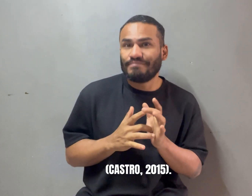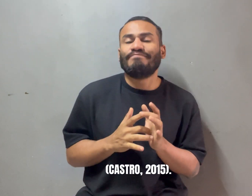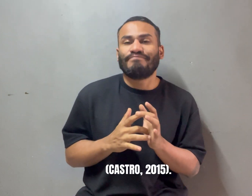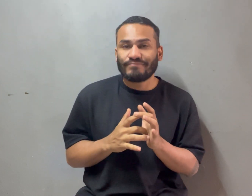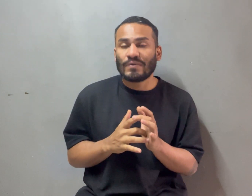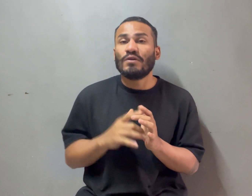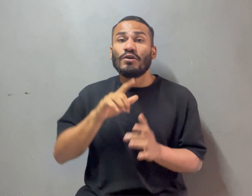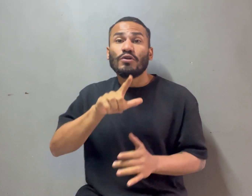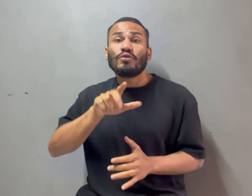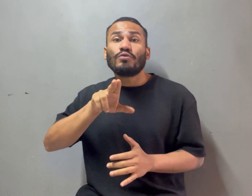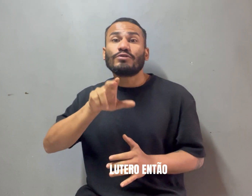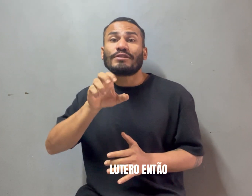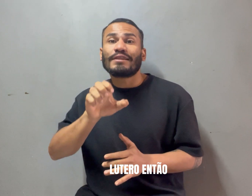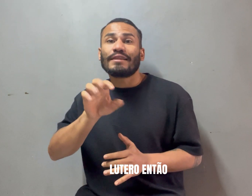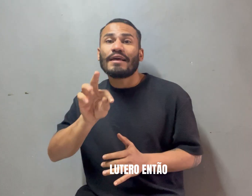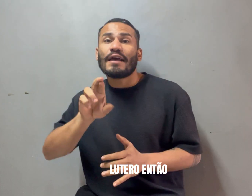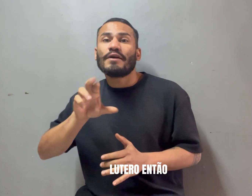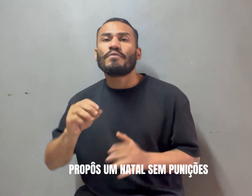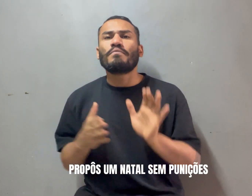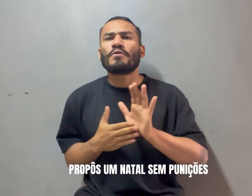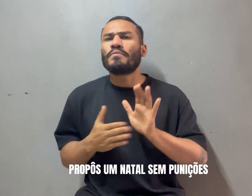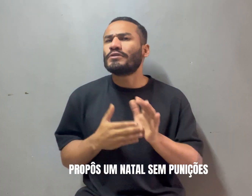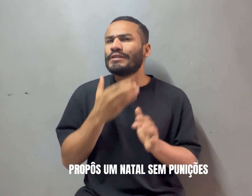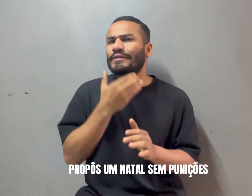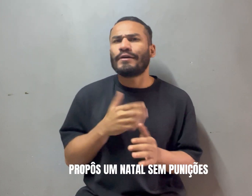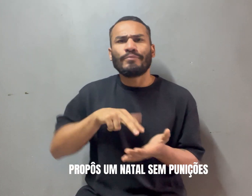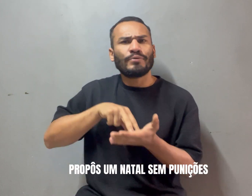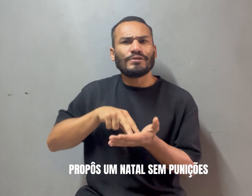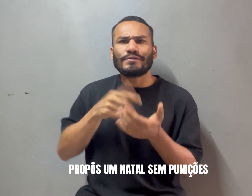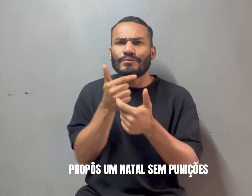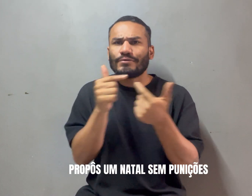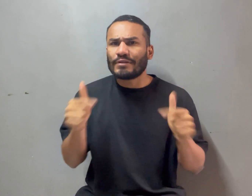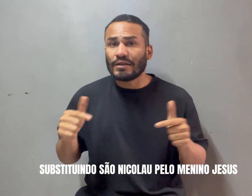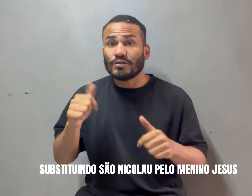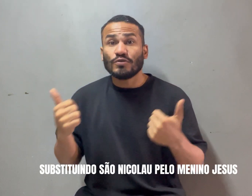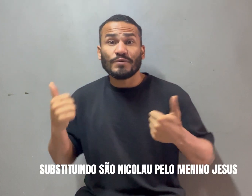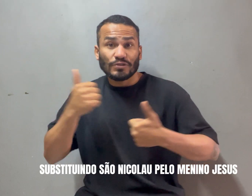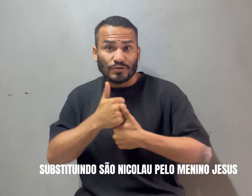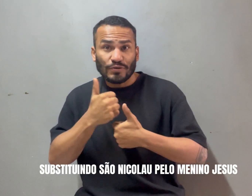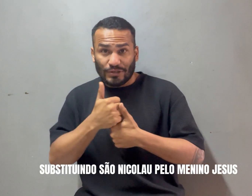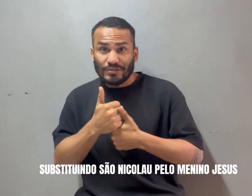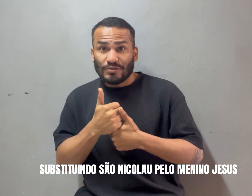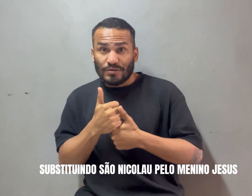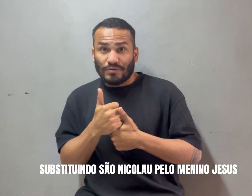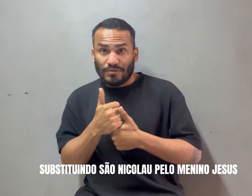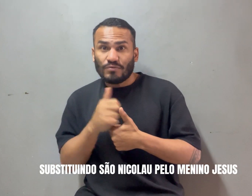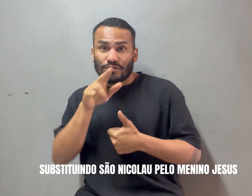2015. Lutero então propôs um Natal sem punições, substituindo São Nicolau pelo Menino